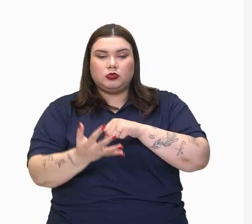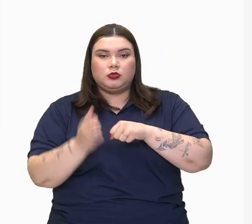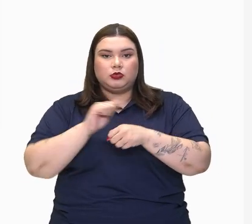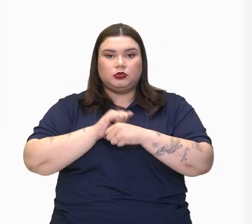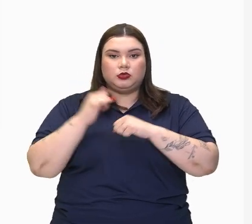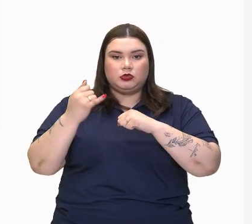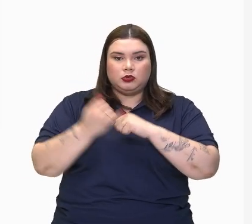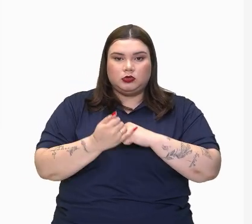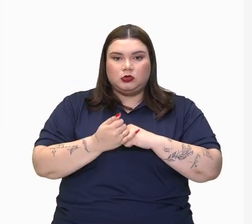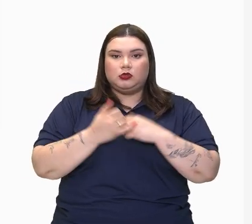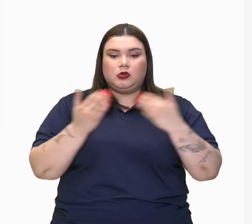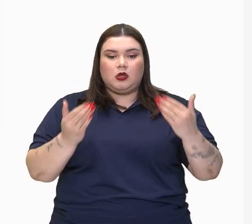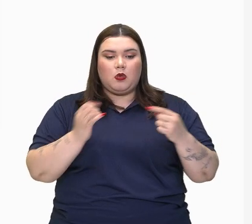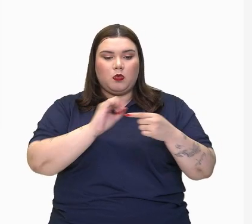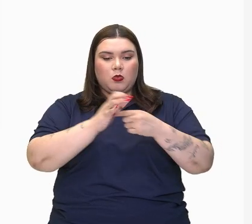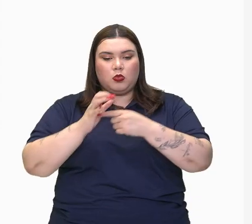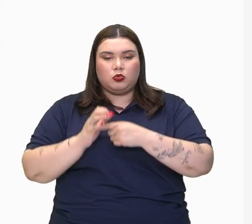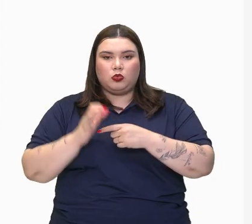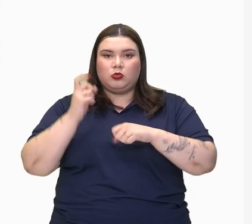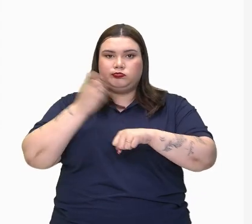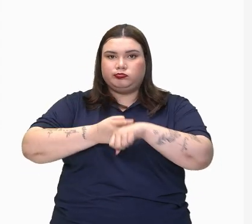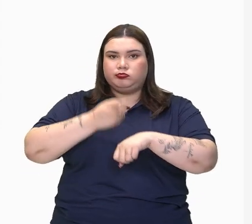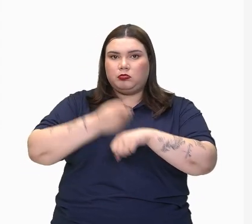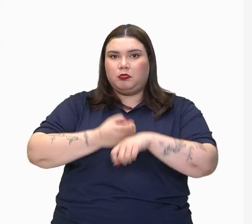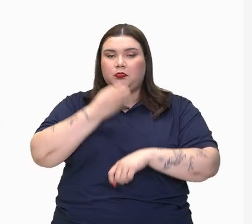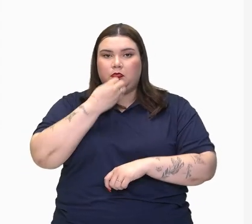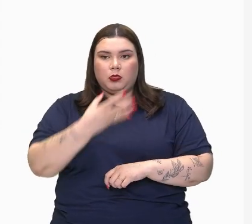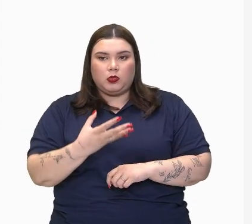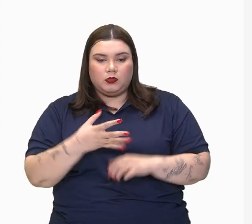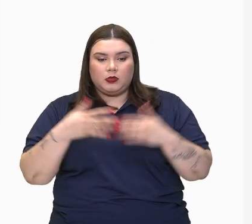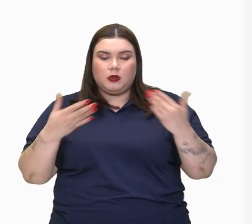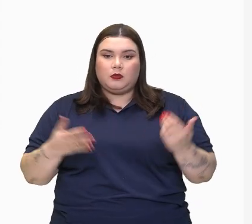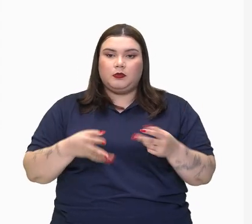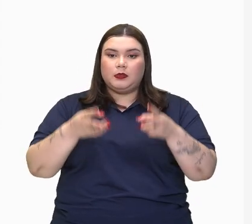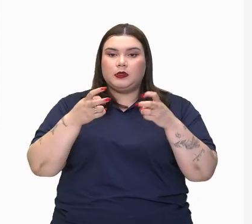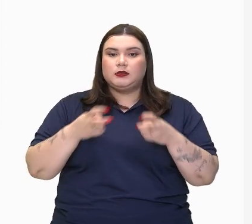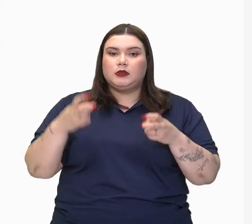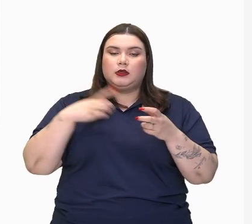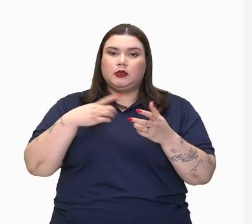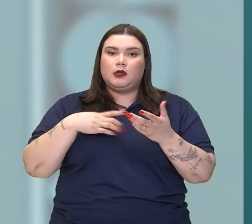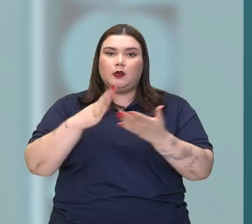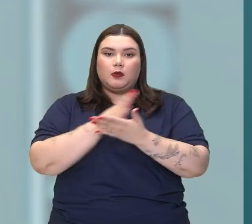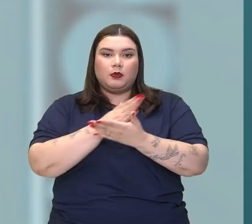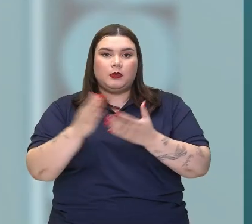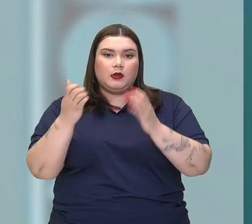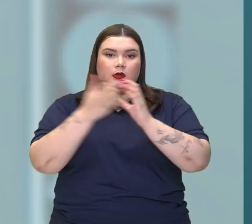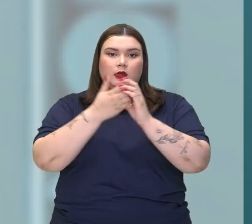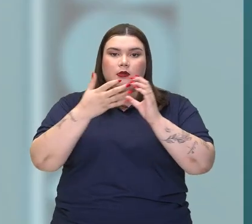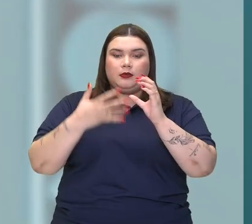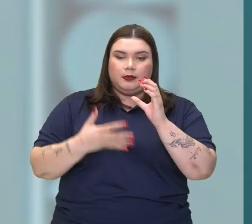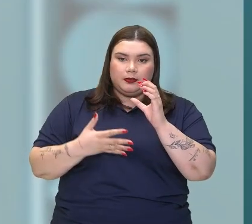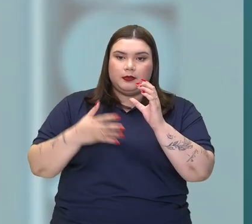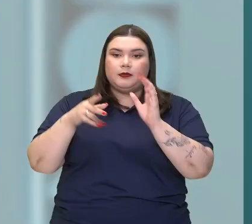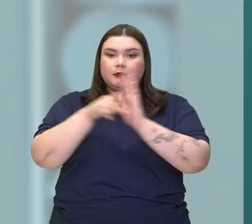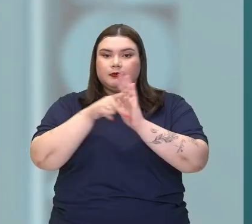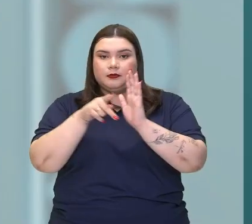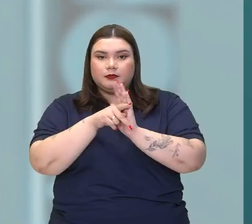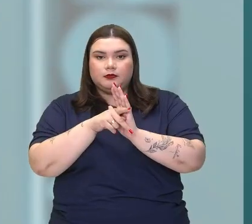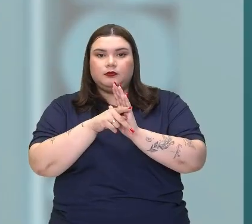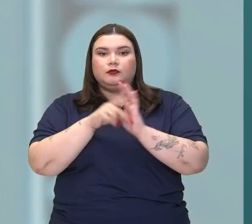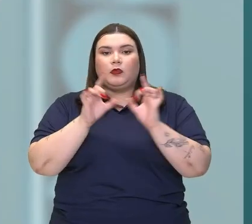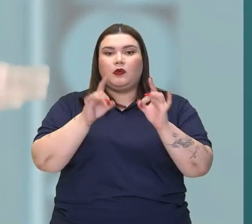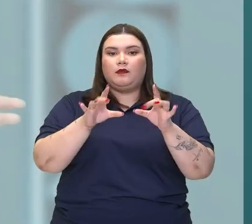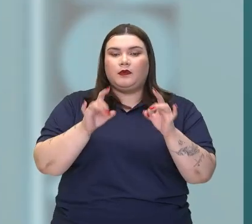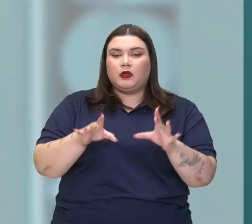a carenagem é reforçada. Perceba que existem características dentro dessa venda aí a respeito